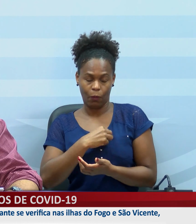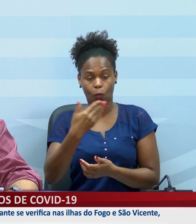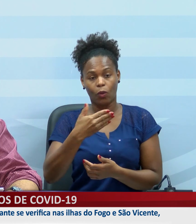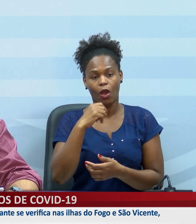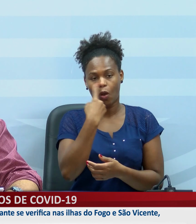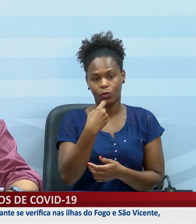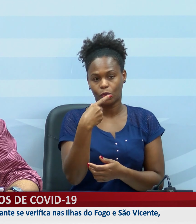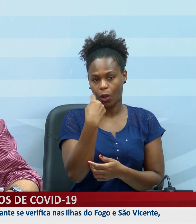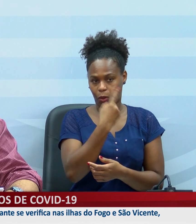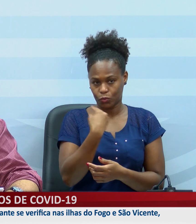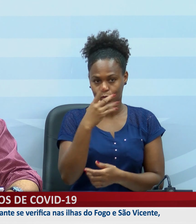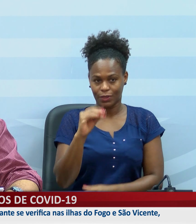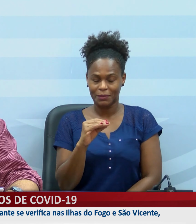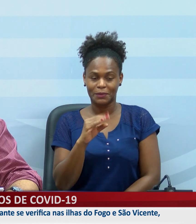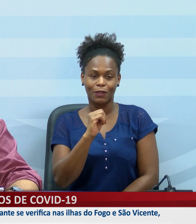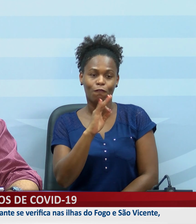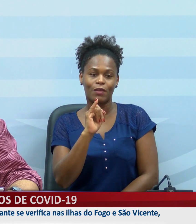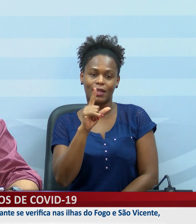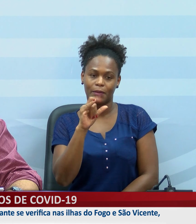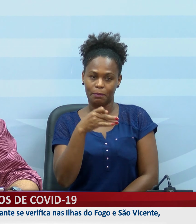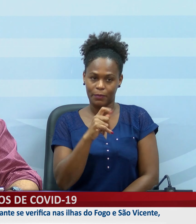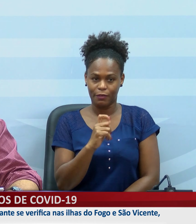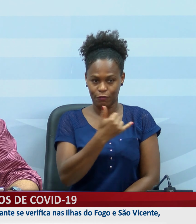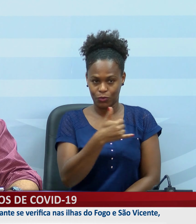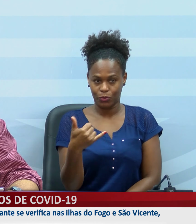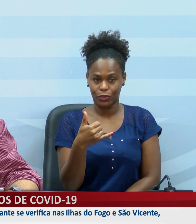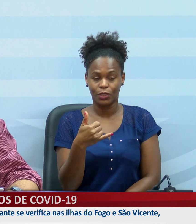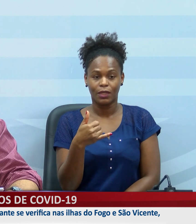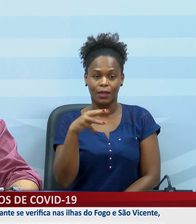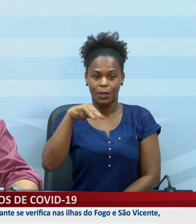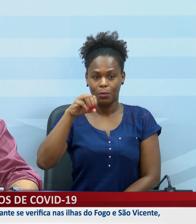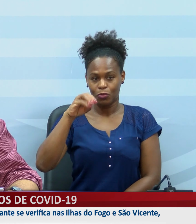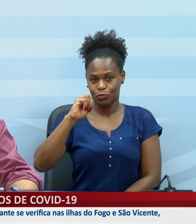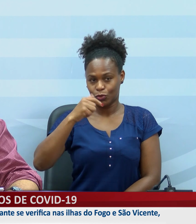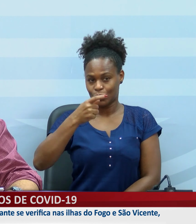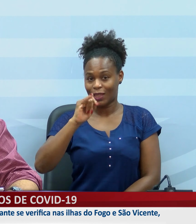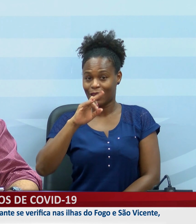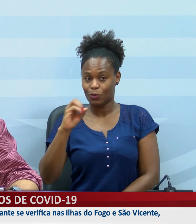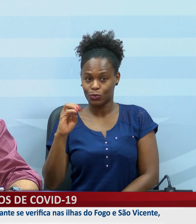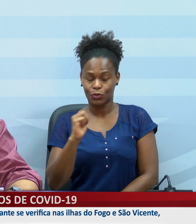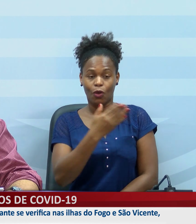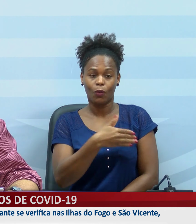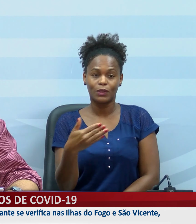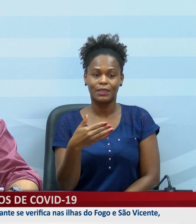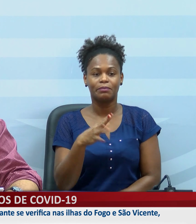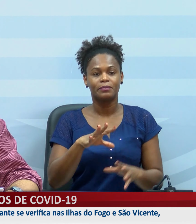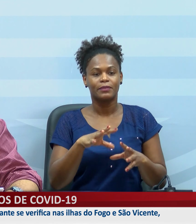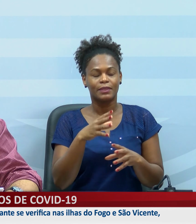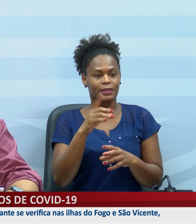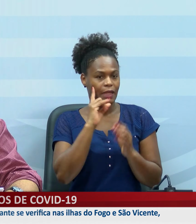Lourenço dos Órgãos 10, São Filipe 22, Mosteiros 11, Santa Catarina no Fogo